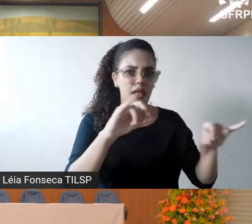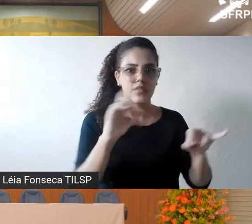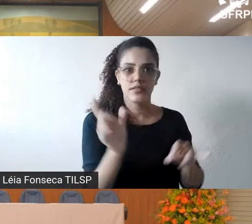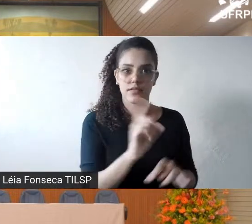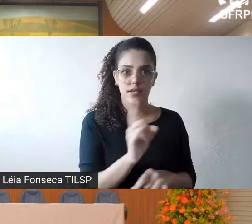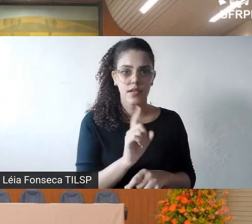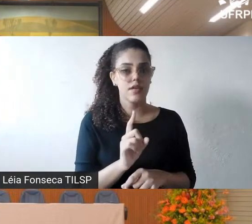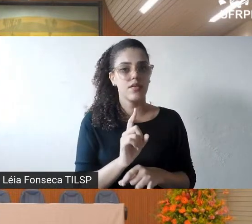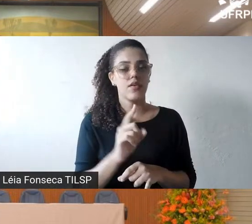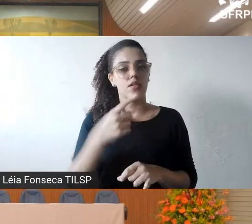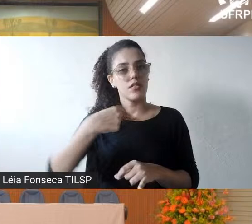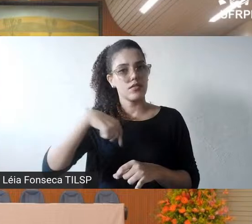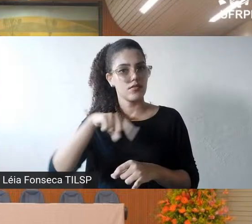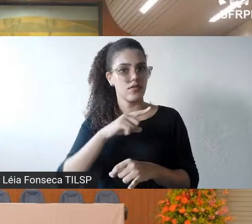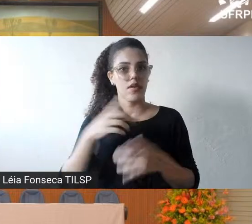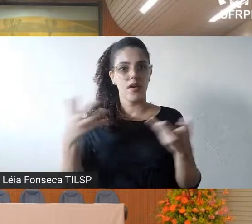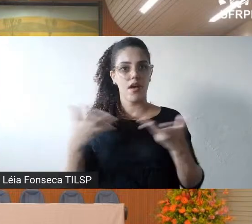saído